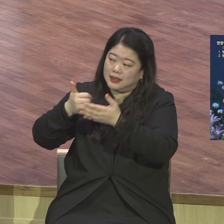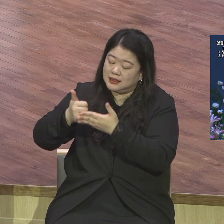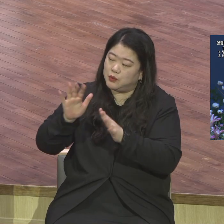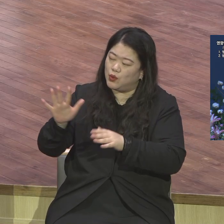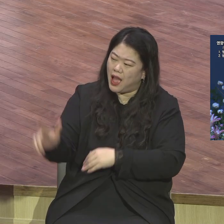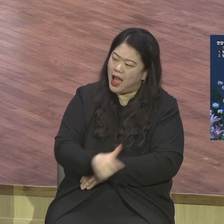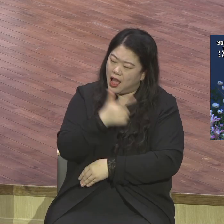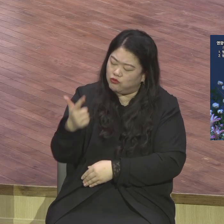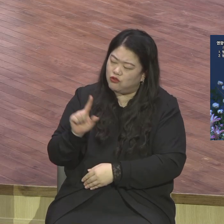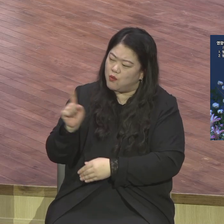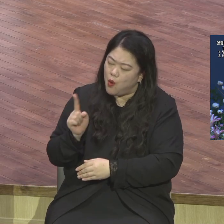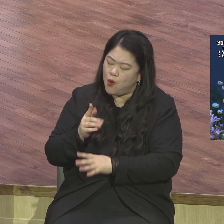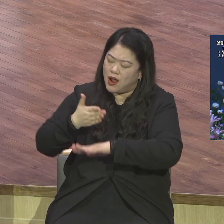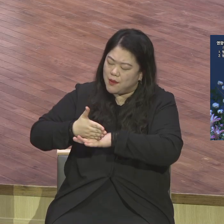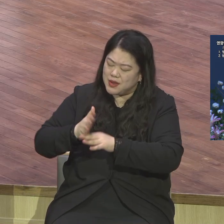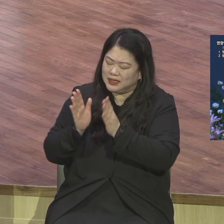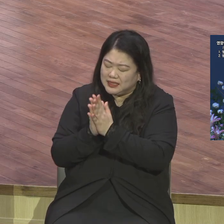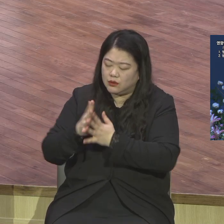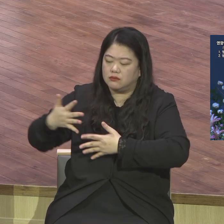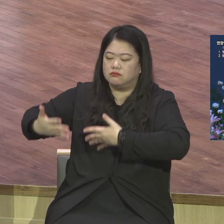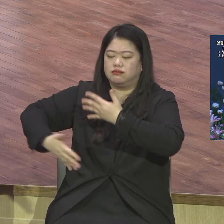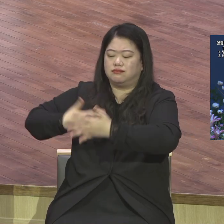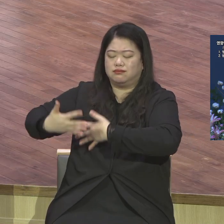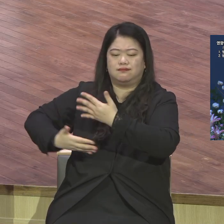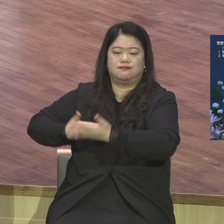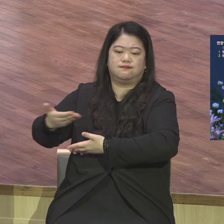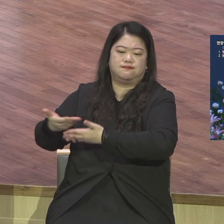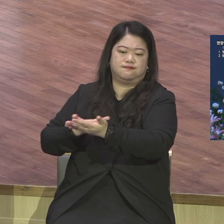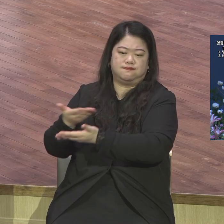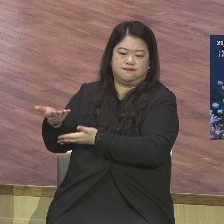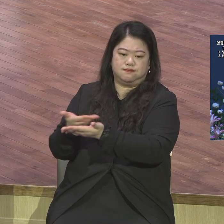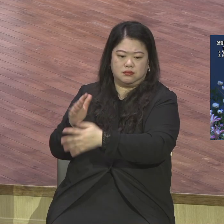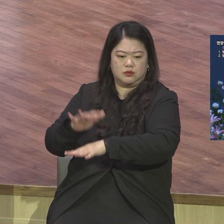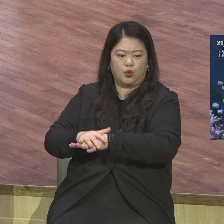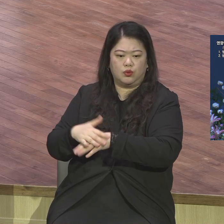이것은 한마디로 렘넌트 타임이라 합니다. 남은